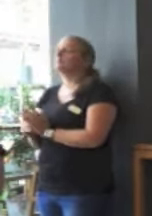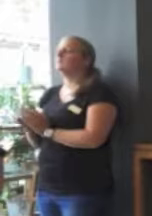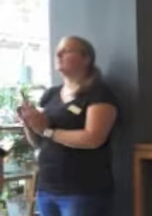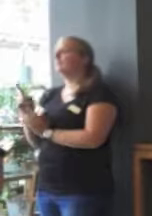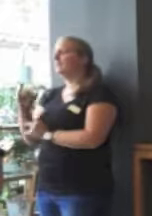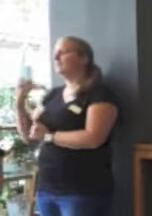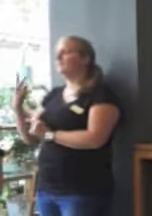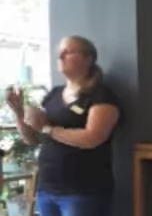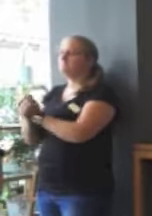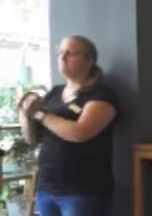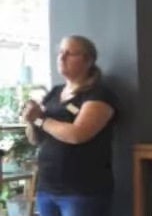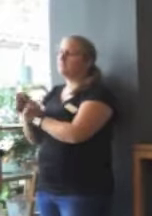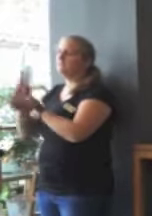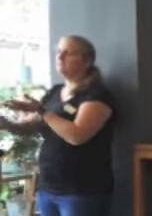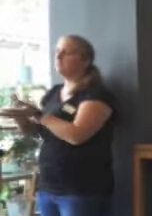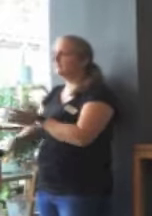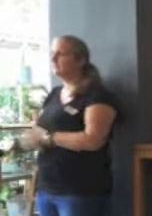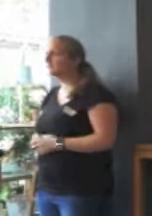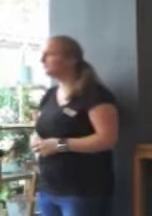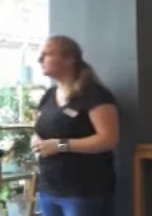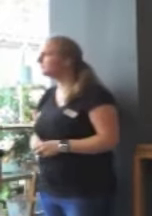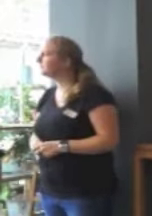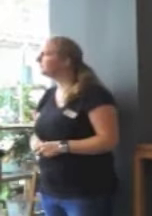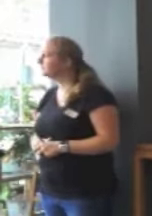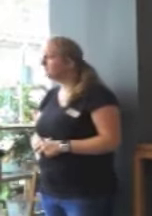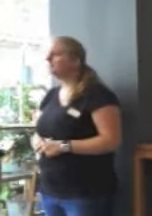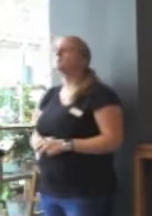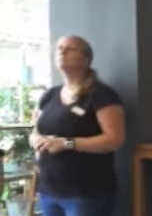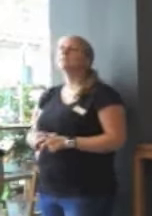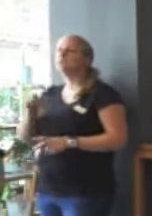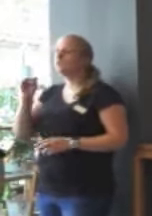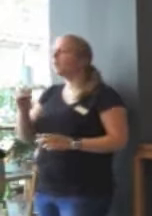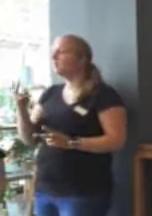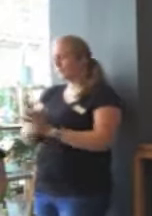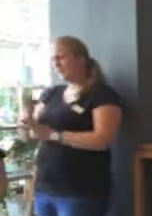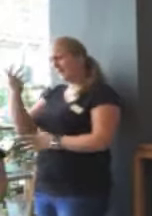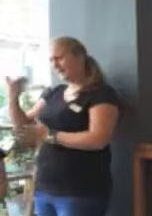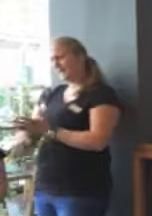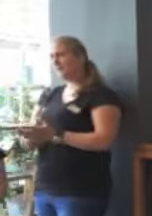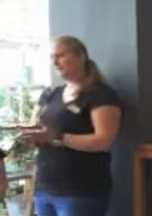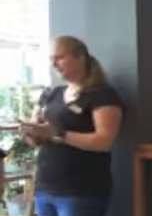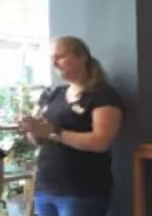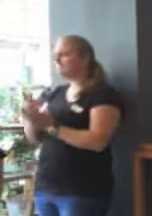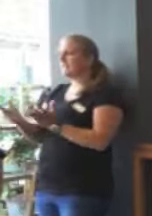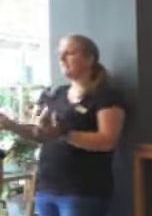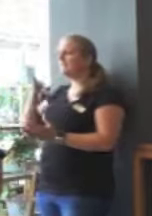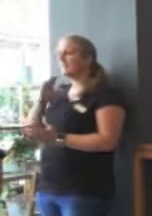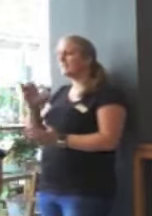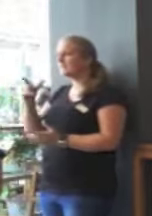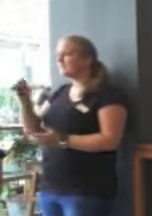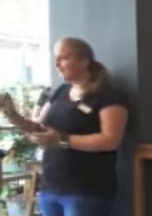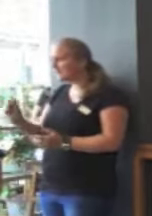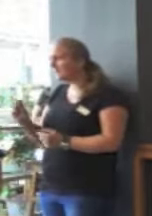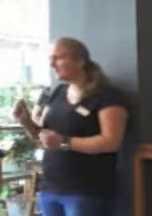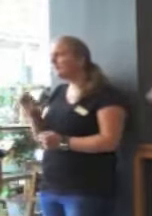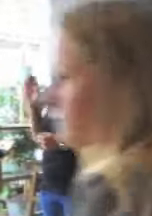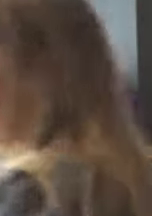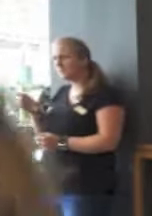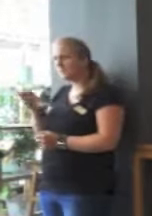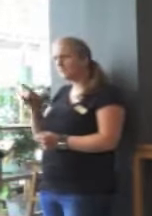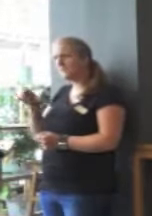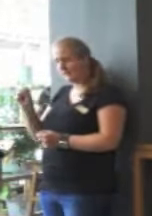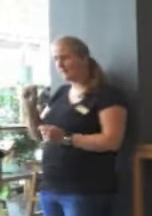Livsmedelsverket. Så kan det vara. Därmed har vi presenterat Stig Ovesfjord. Nu är det kort, för du hade nu tänkt